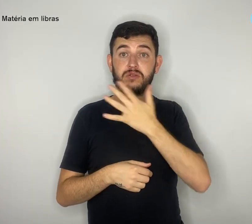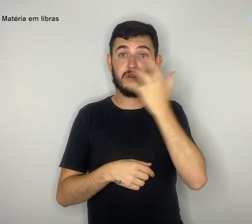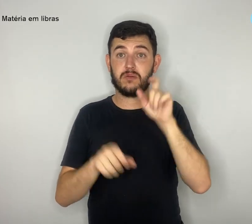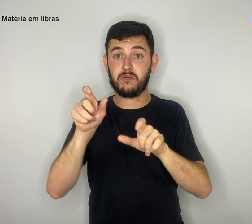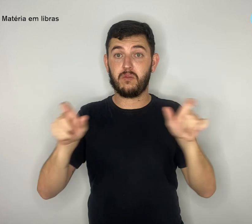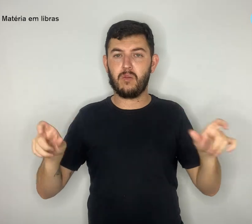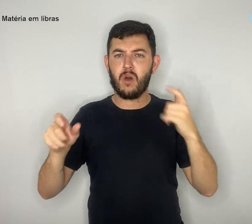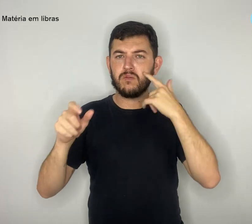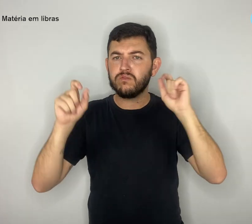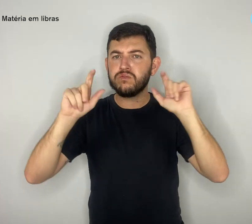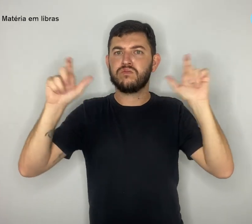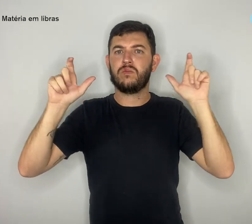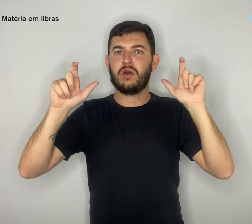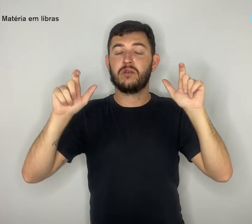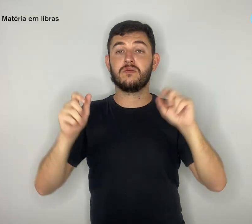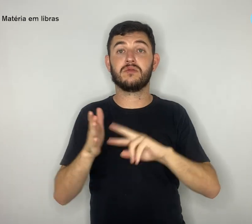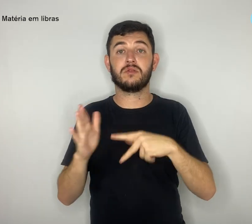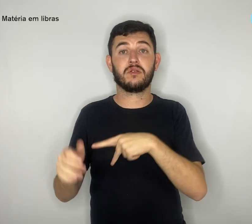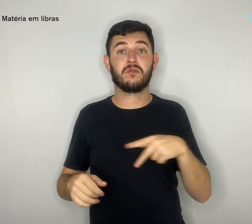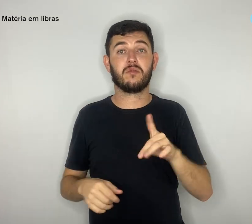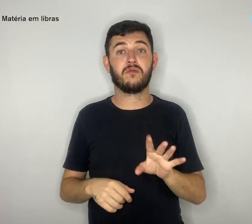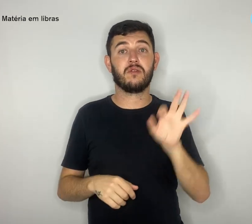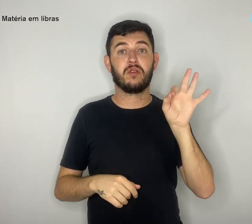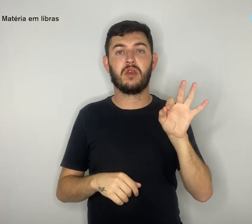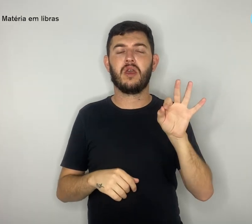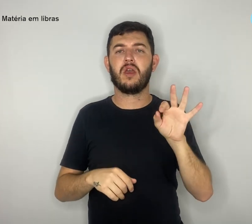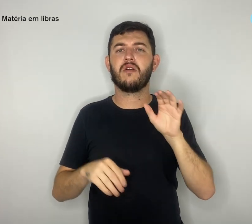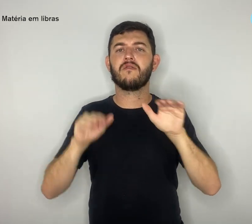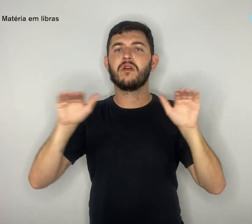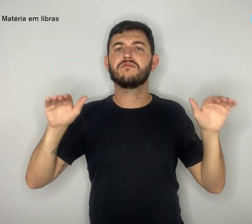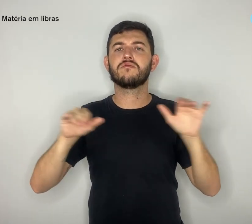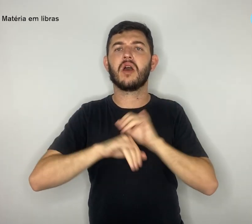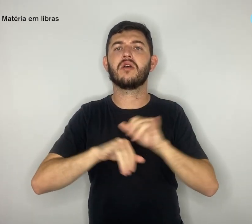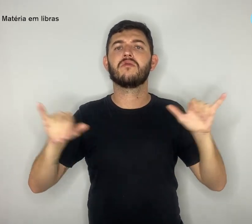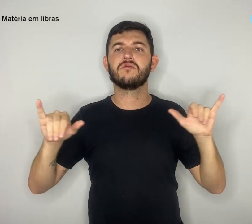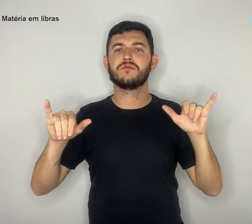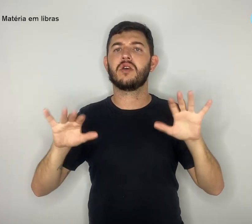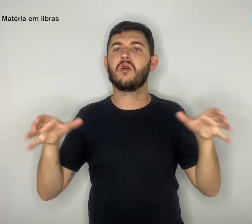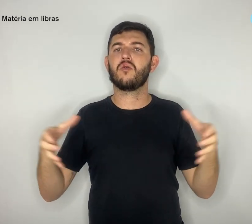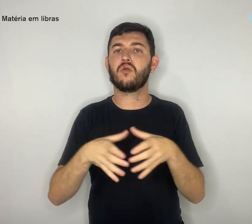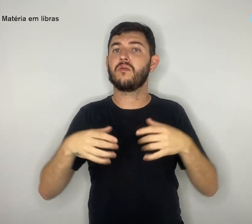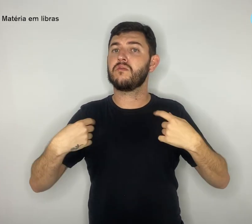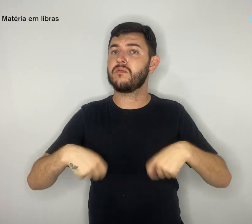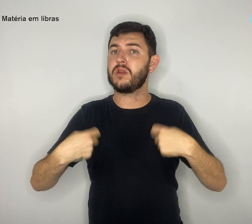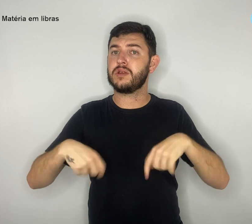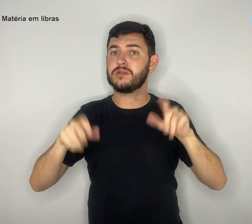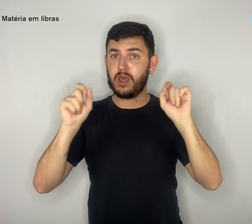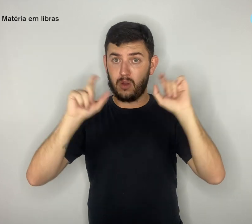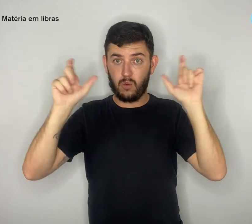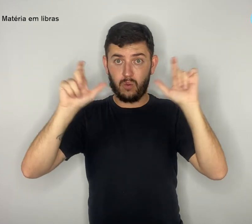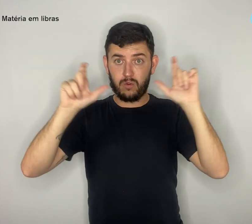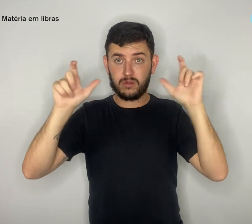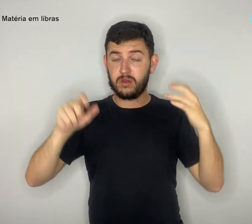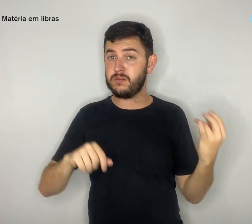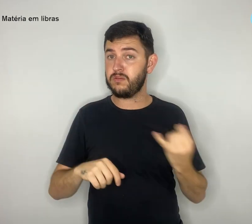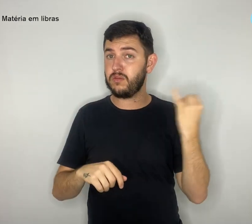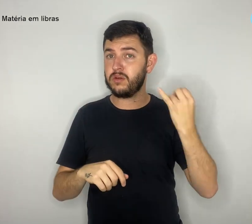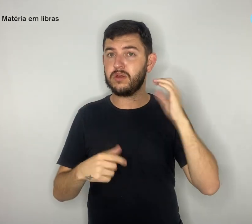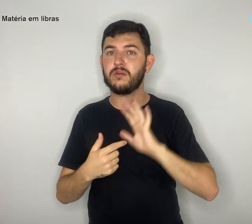O Simpro alerta a categoria sobre a necessidade de se acordar e manifesta sua